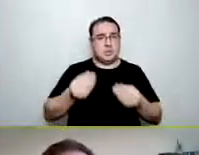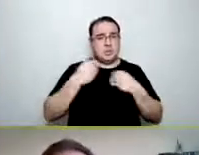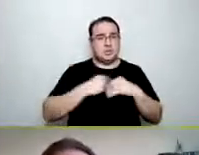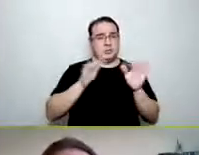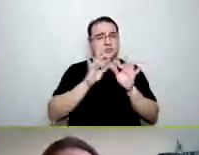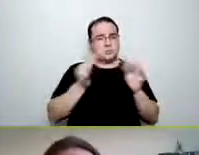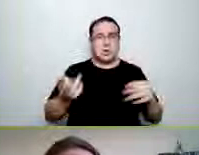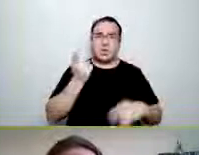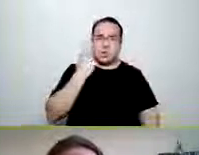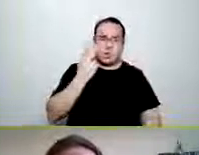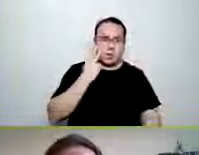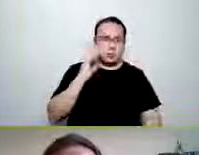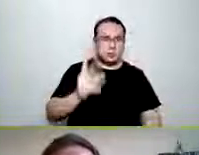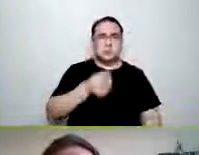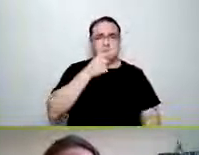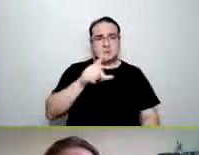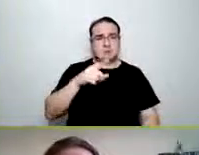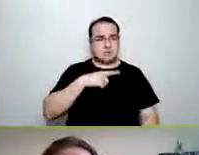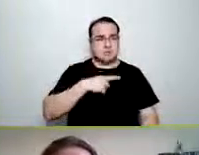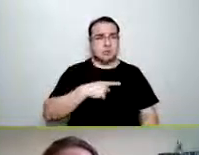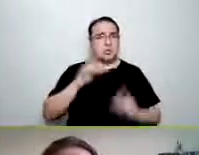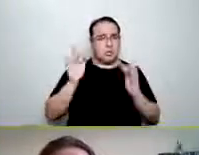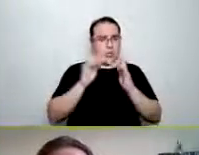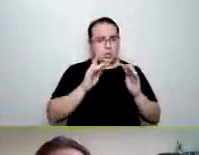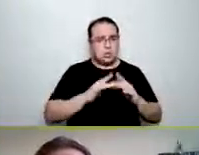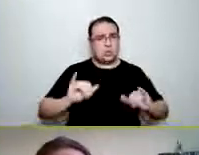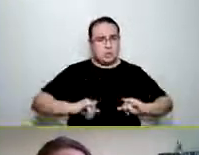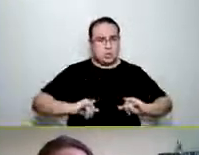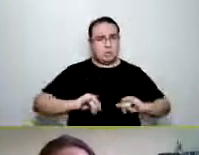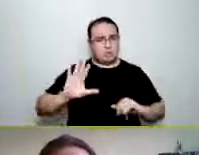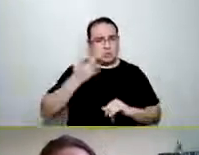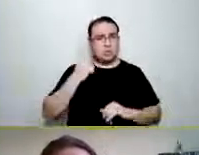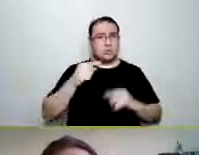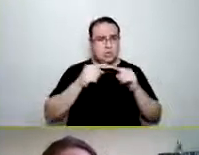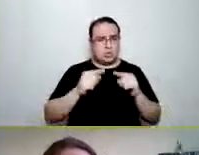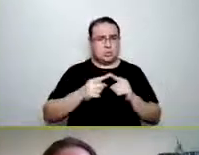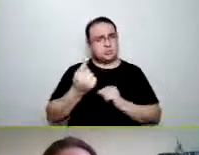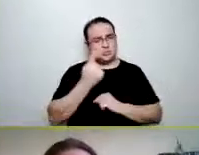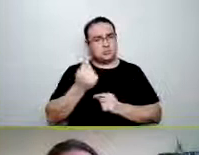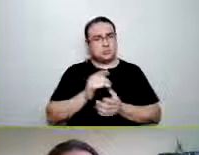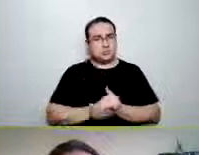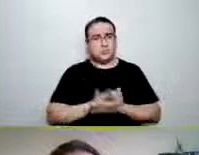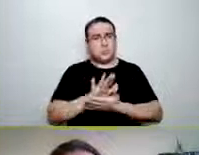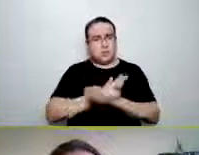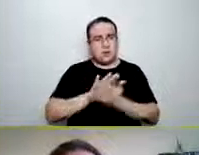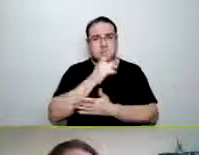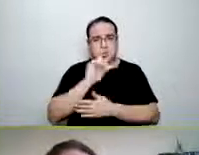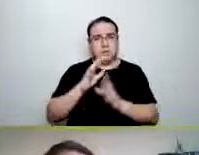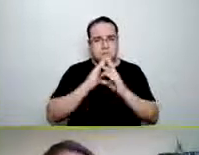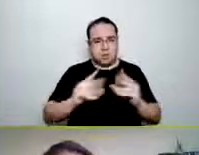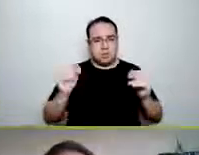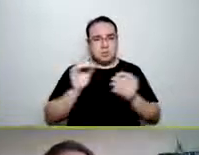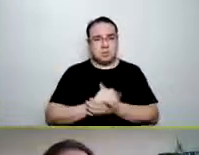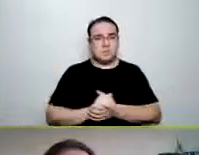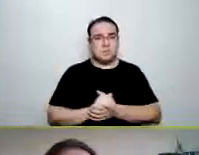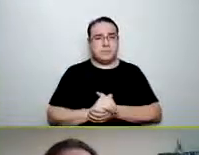simplificação, que é normal, né? Todas as línguas em situação de contato sofrem isso. Isso ainda sozinho não faz uma língua desaparecer. O